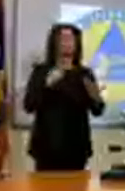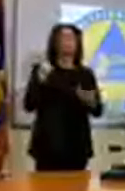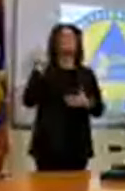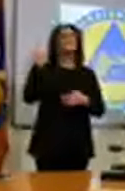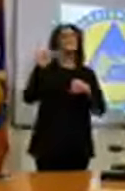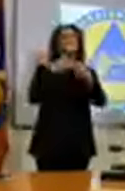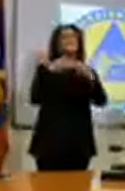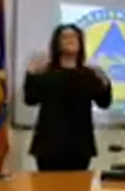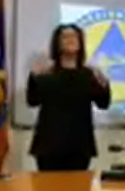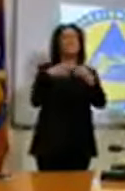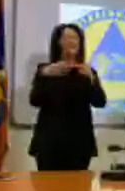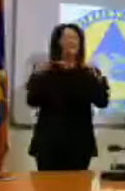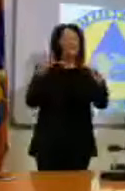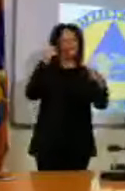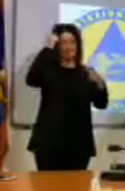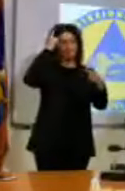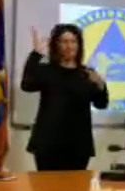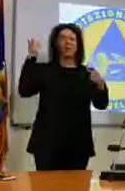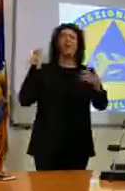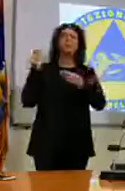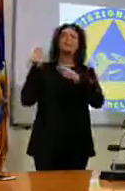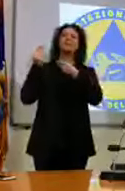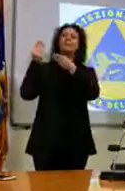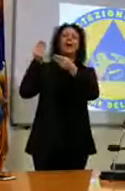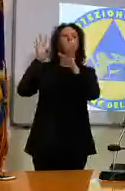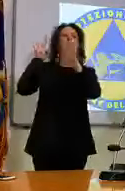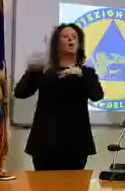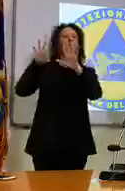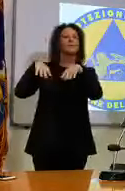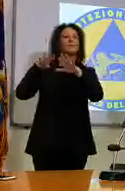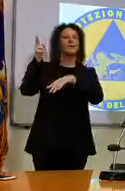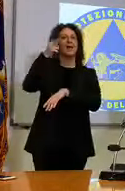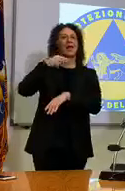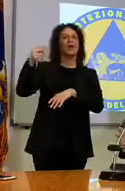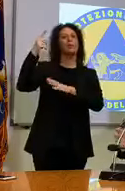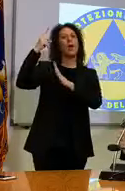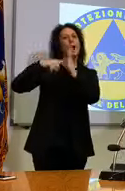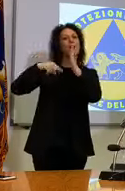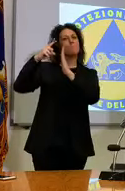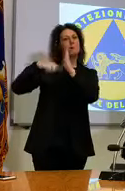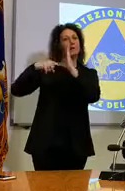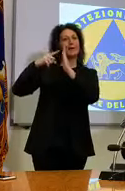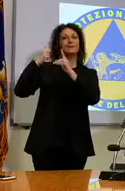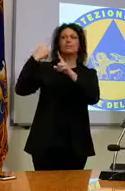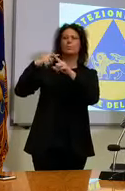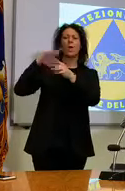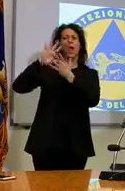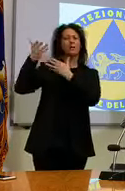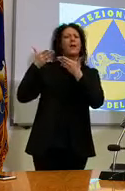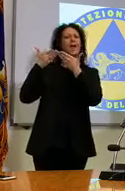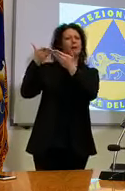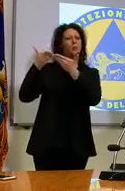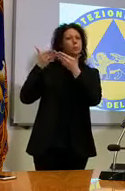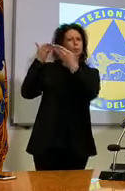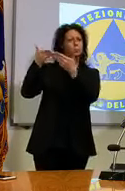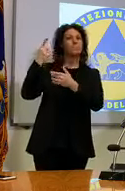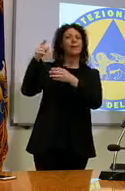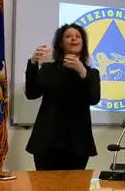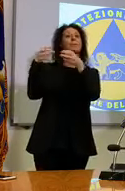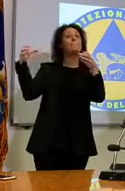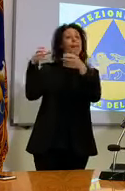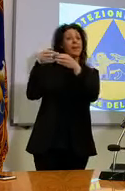1 a 5 dipendenti gli viene dato 9.000 euro al mese e tutta una serie di aiuti, più gli aiuti